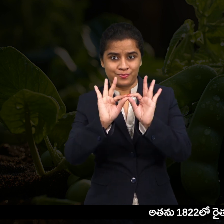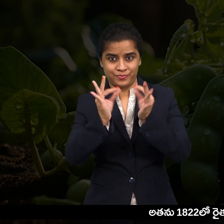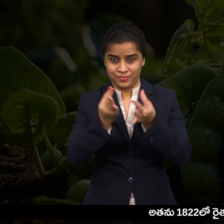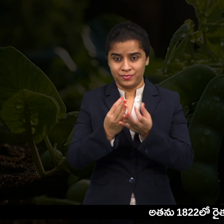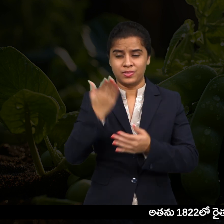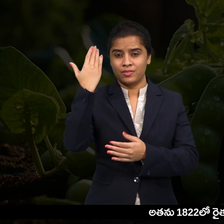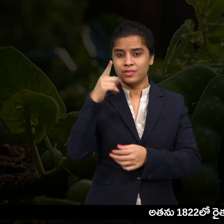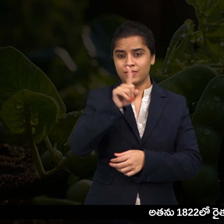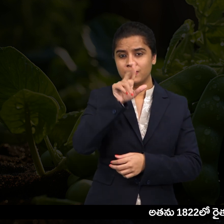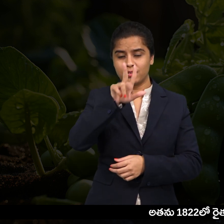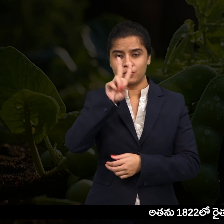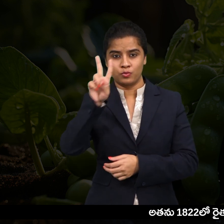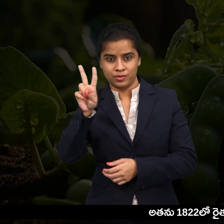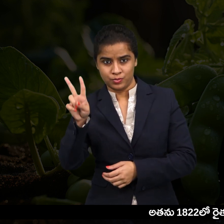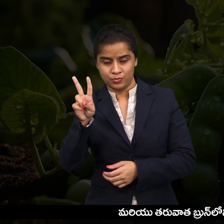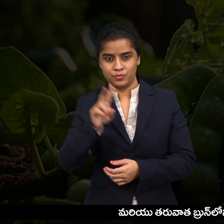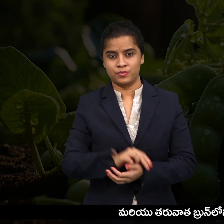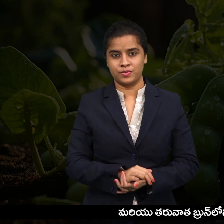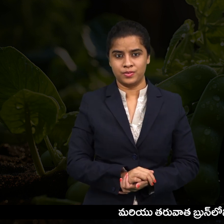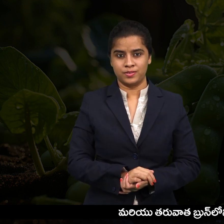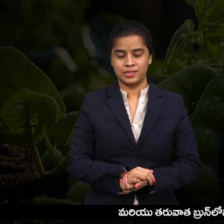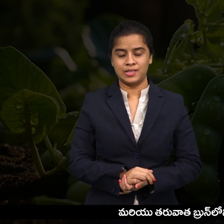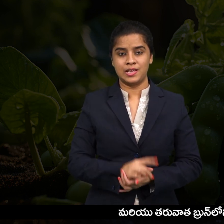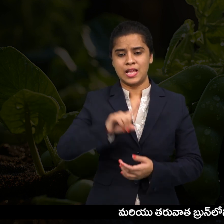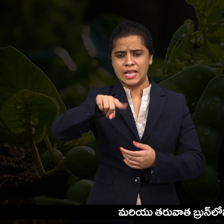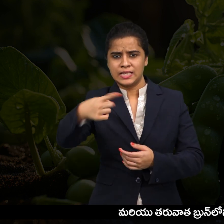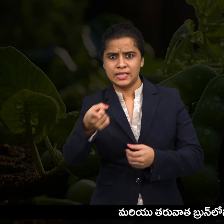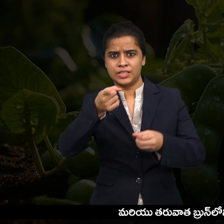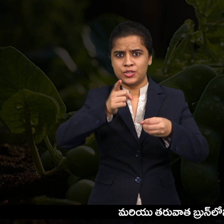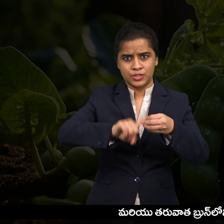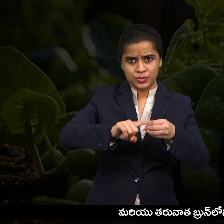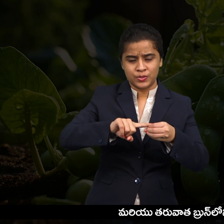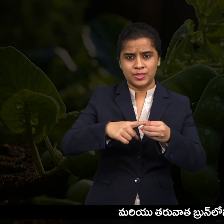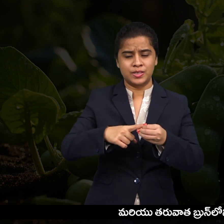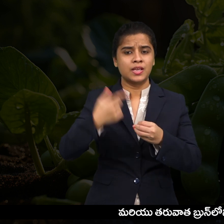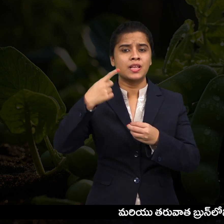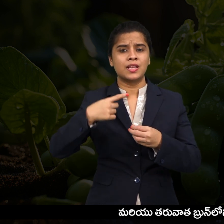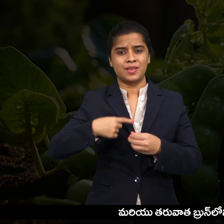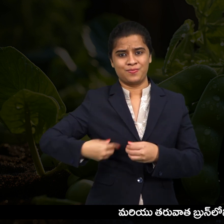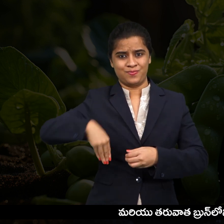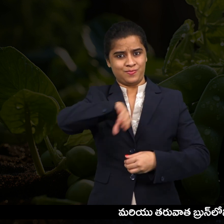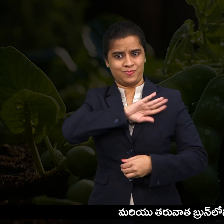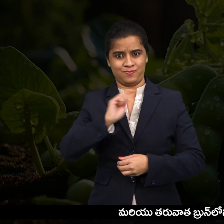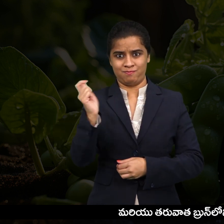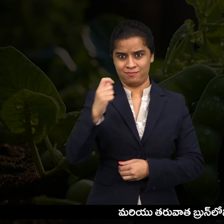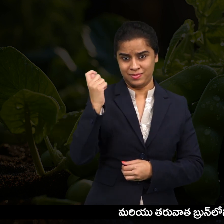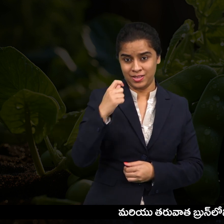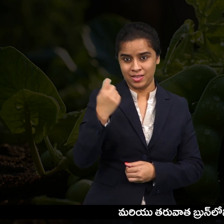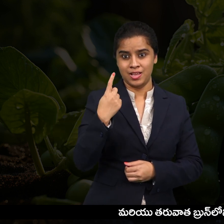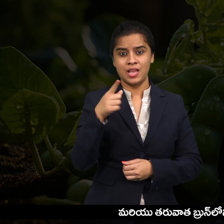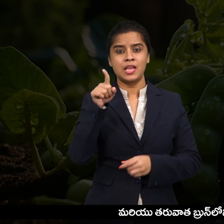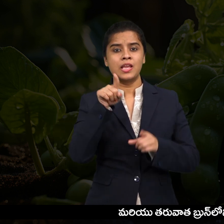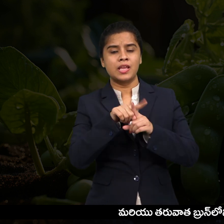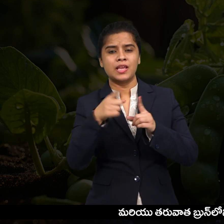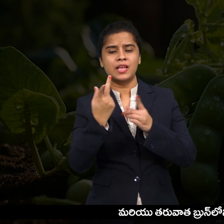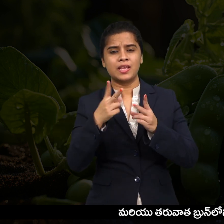1822లో రైతుల కుటుంబంలో జన్మించాడు మరియు తరువాత బ్రున్లోని అగస్టీనియన్ మొనాస్టరీలో